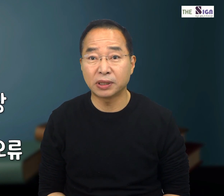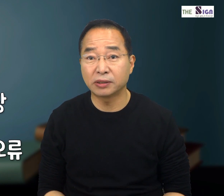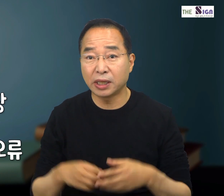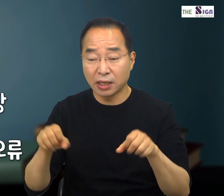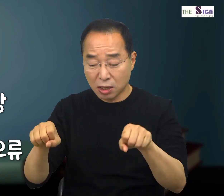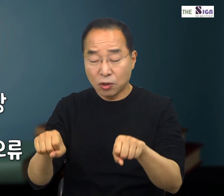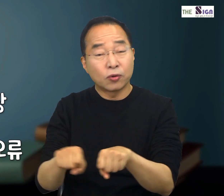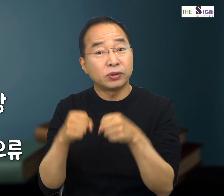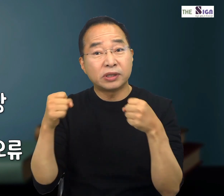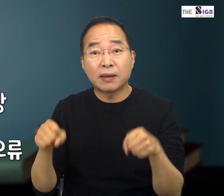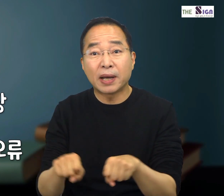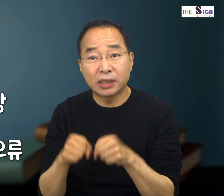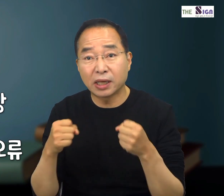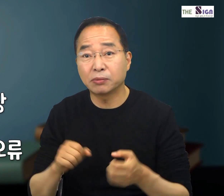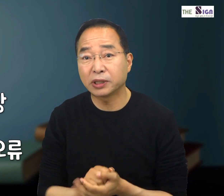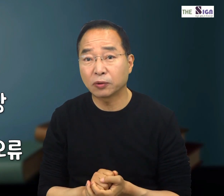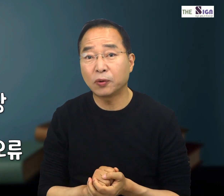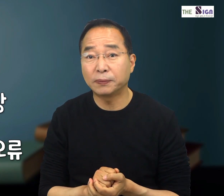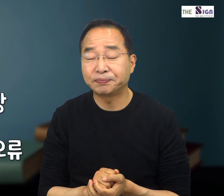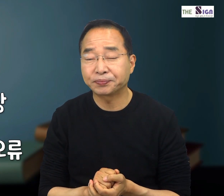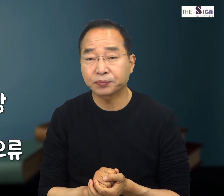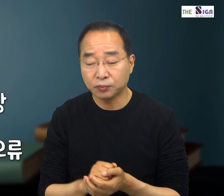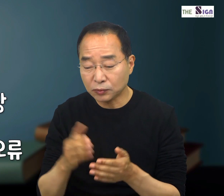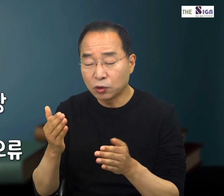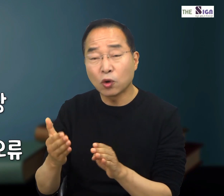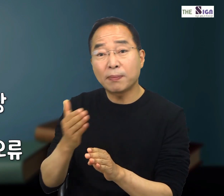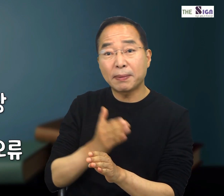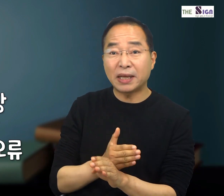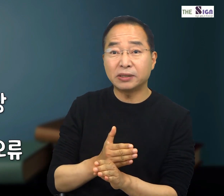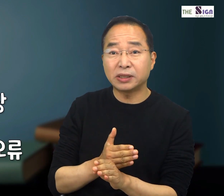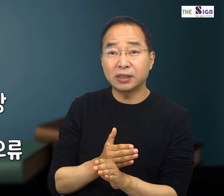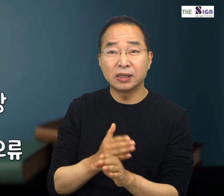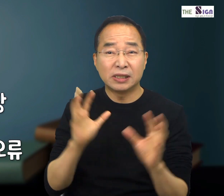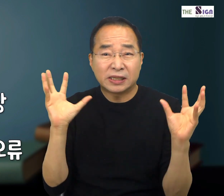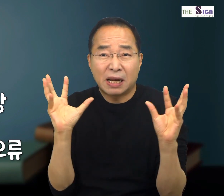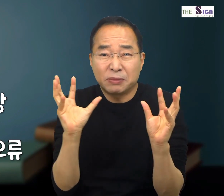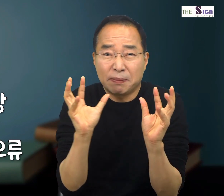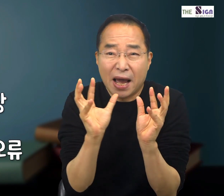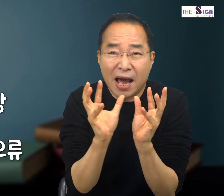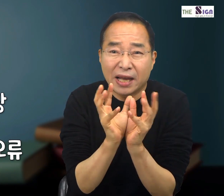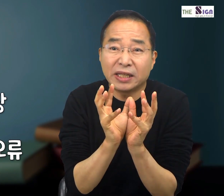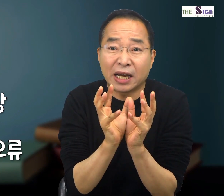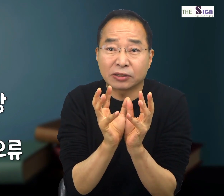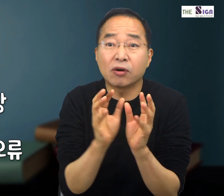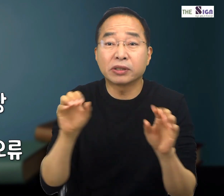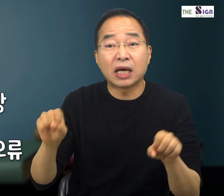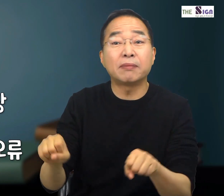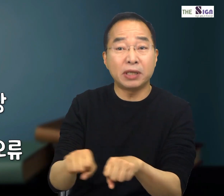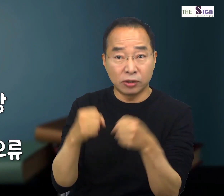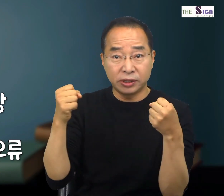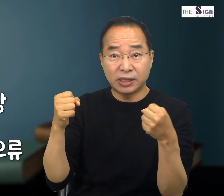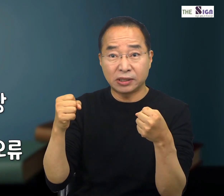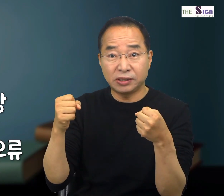근데 이건 대박이라기보다도 요 앞에 반드시 사람들이 많이 가서 그 다음에 이걸